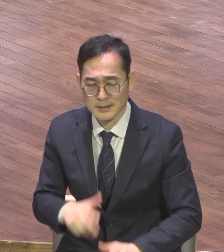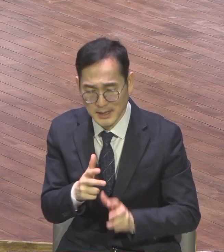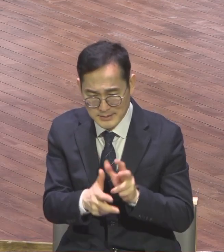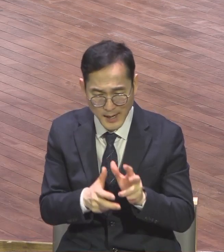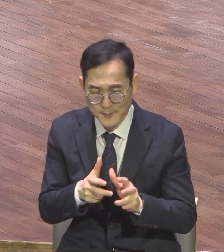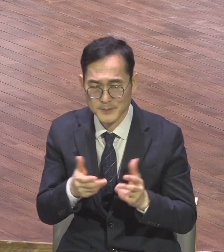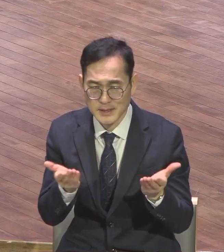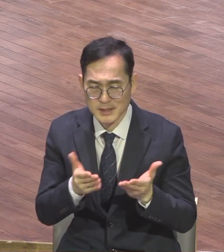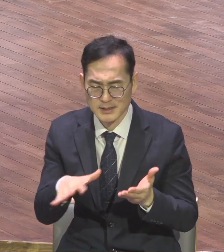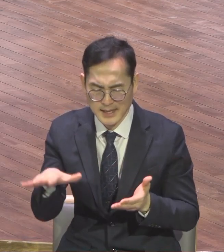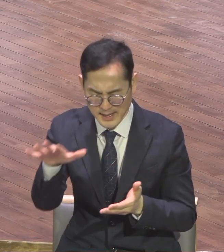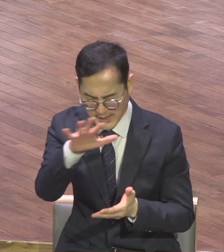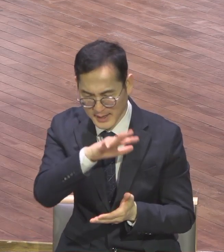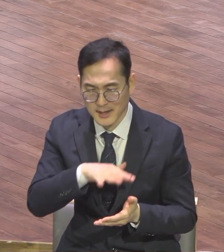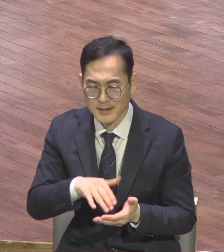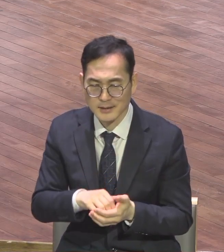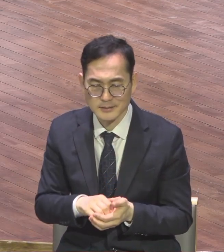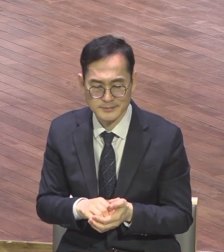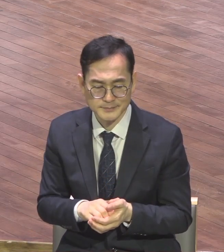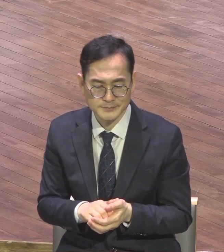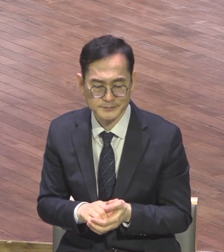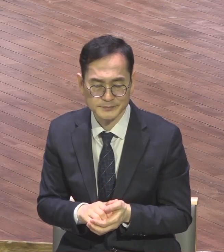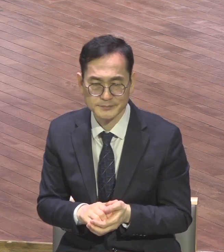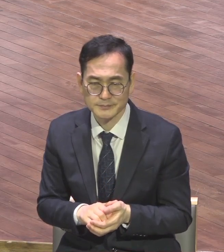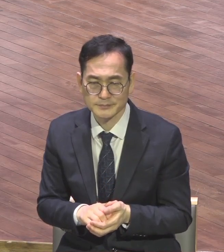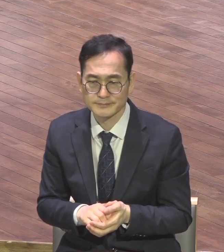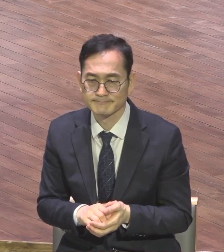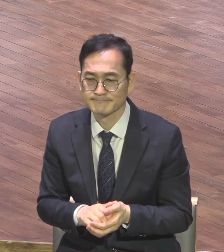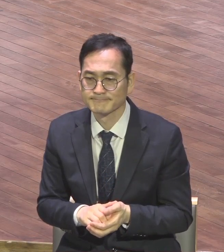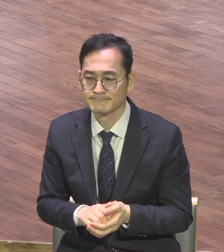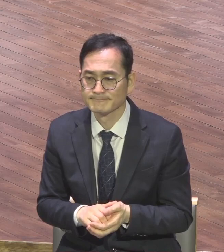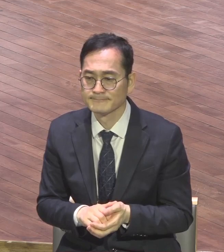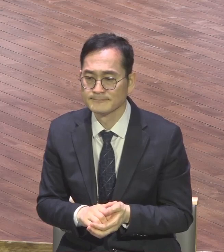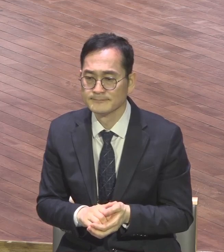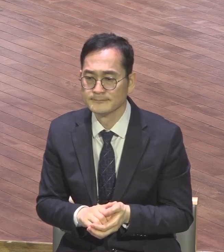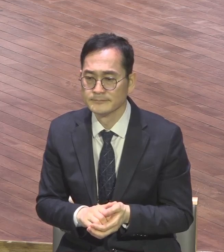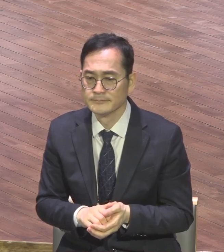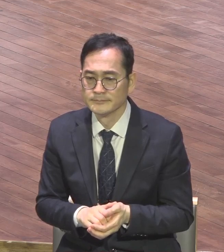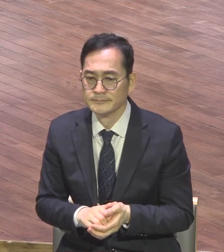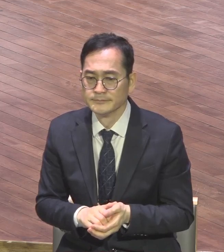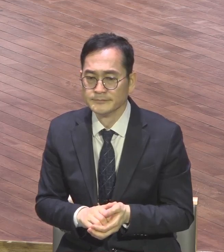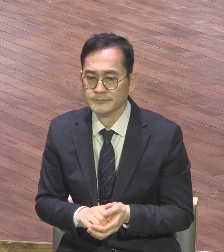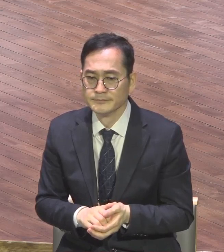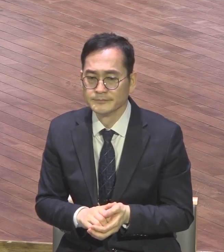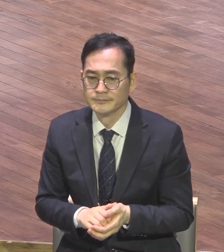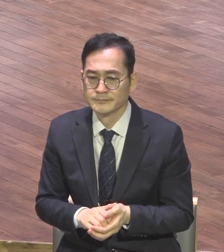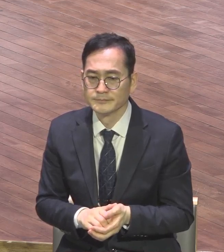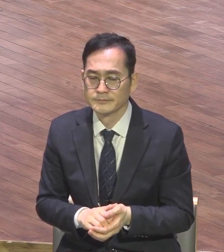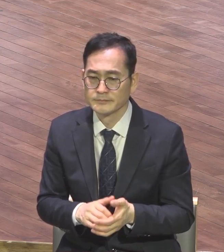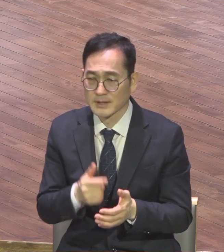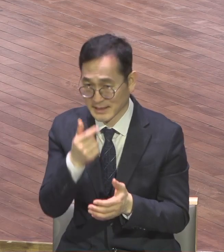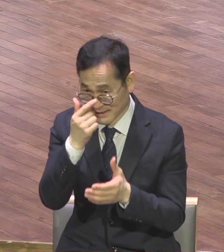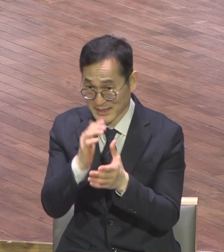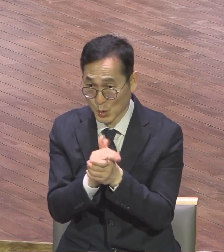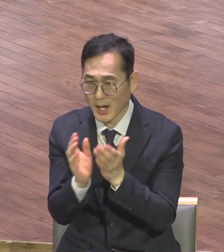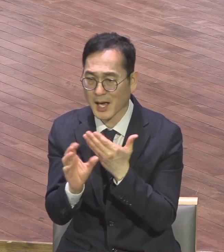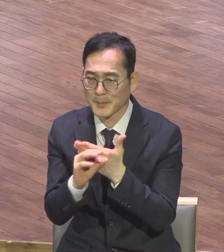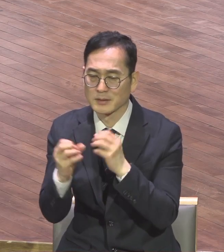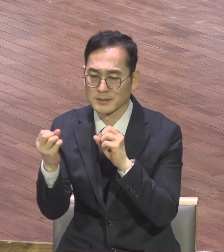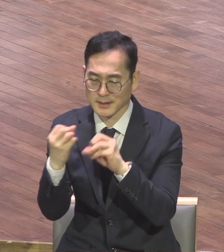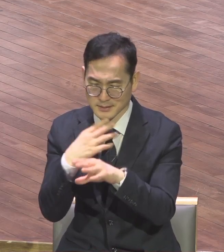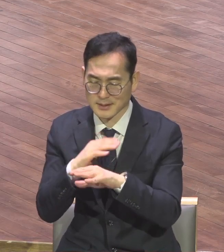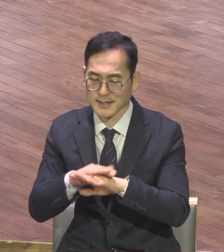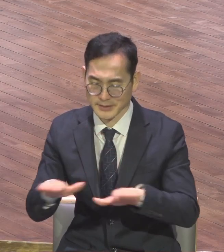이 모든 이 직장 내 나를 괴롭히는 모든 것들 기도하면 무너질 수가